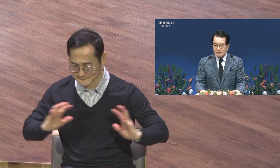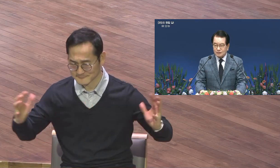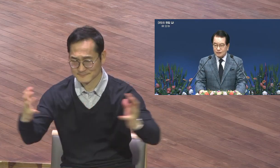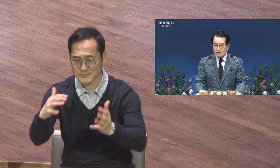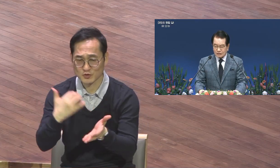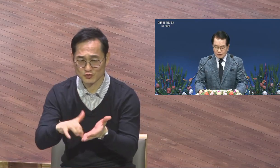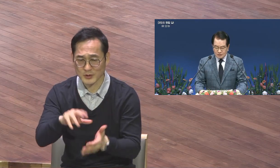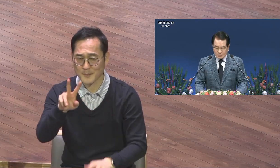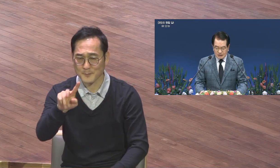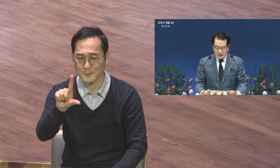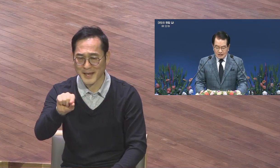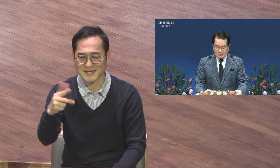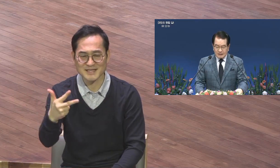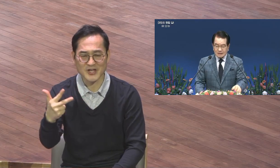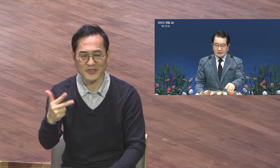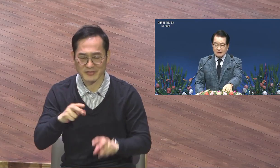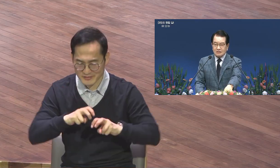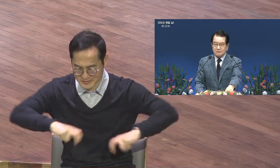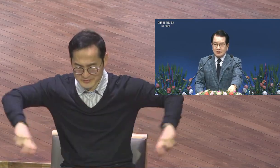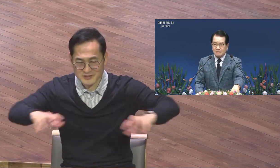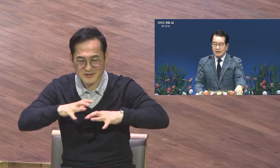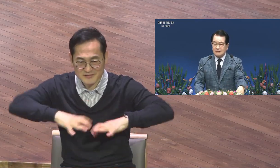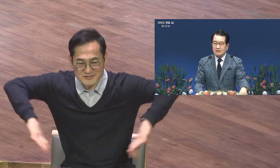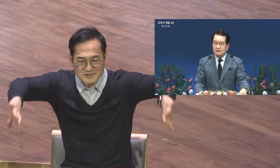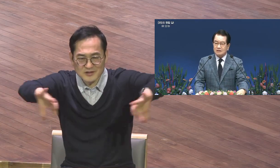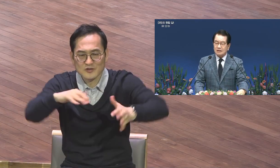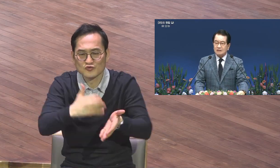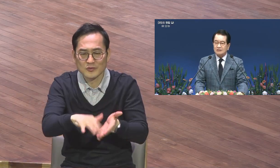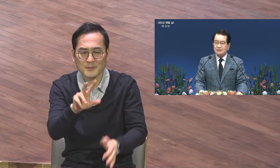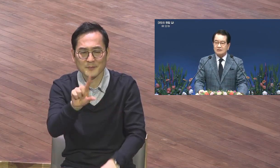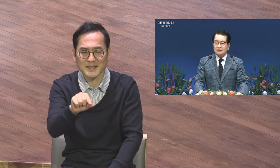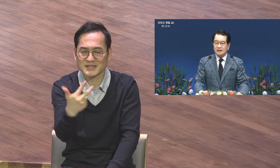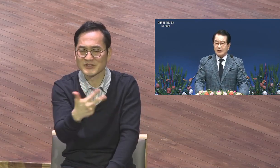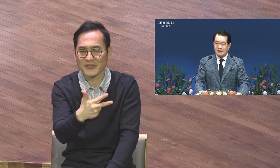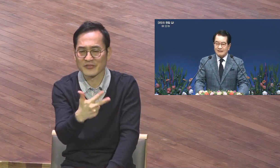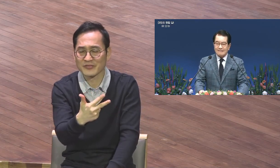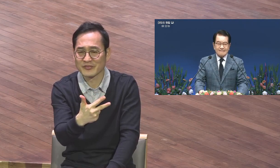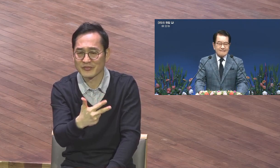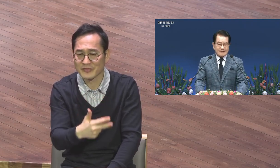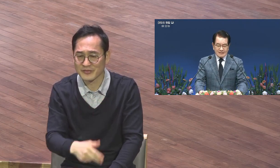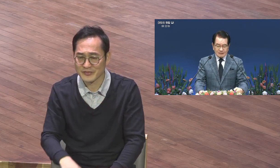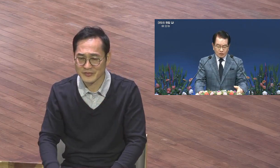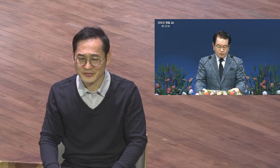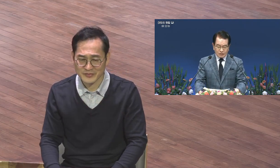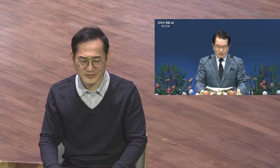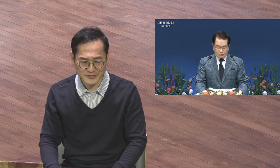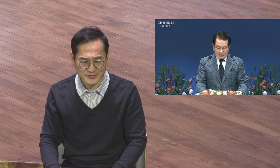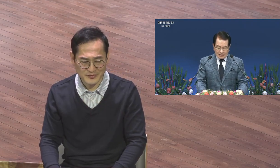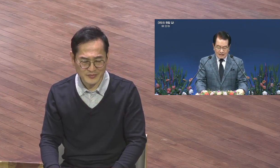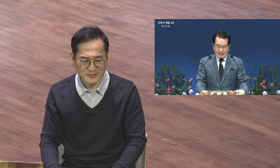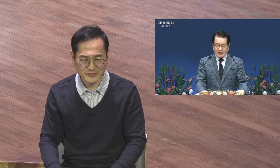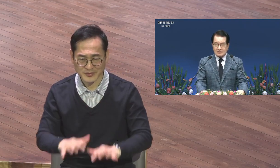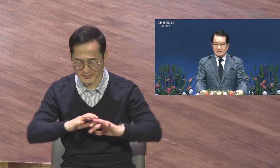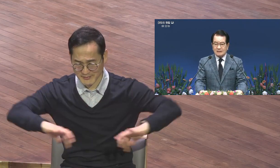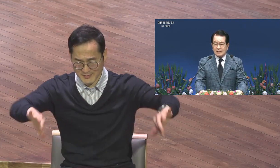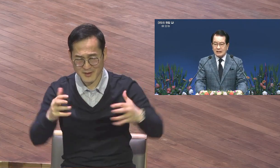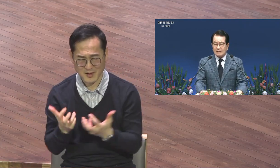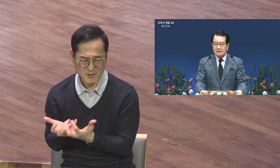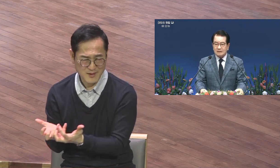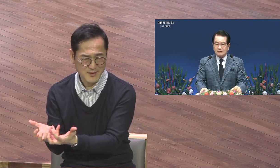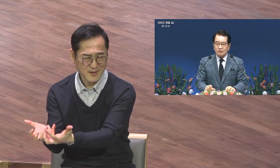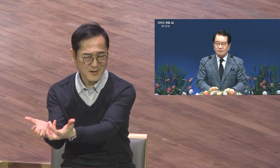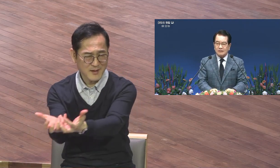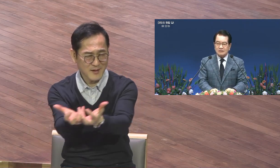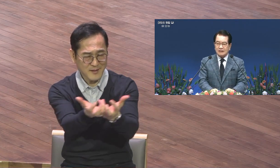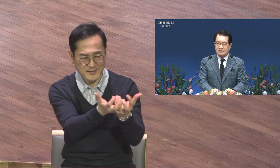17,000석이라더라고요. 김순영 장로님이 17,000석 씁니다. 17,000석인데 그 돔구장 꽉 단